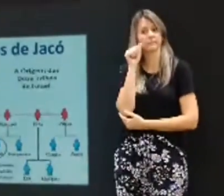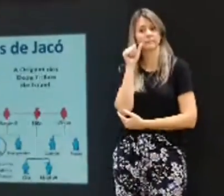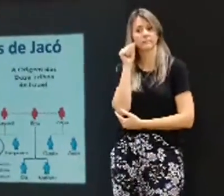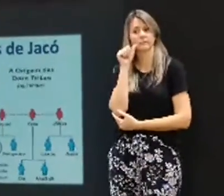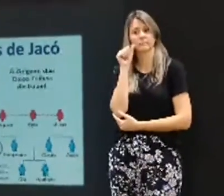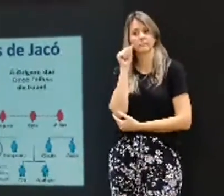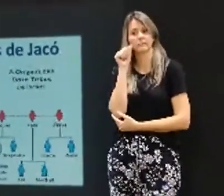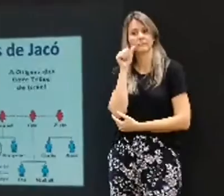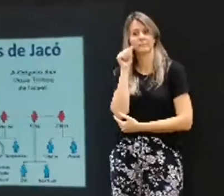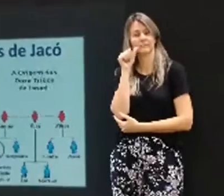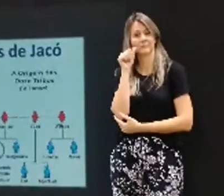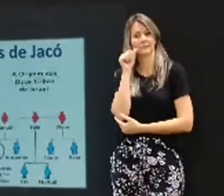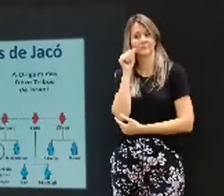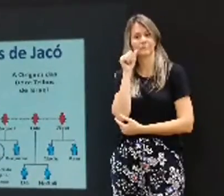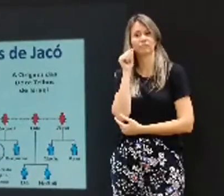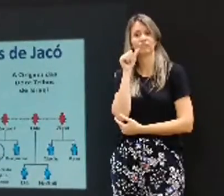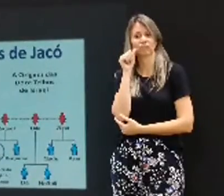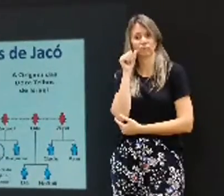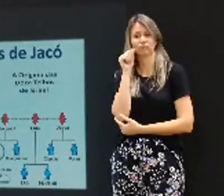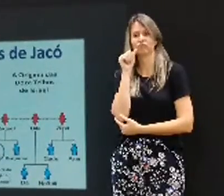filhas, 4 mulheres, esposas.